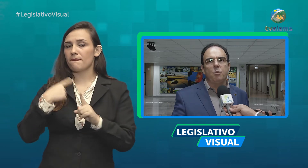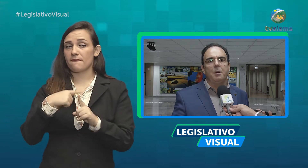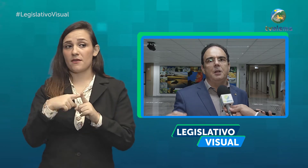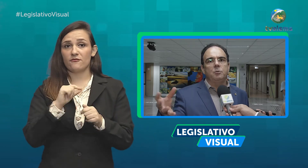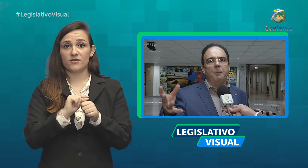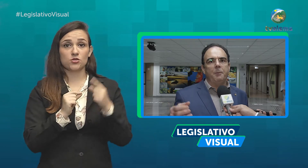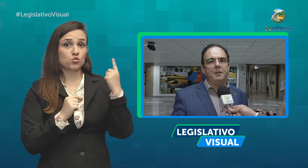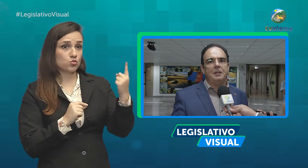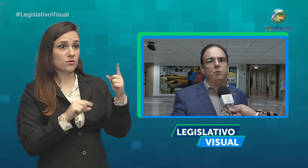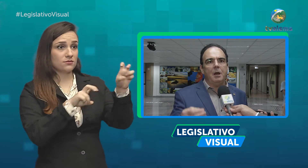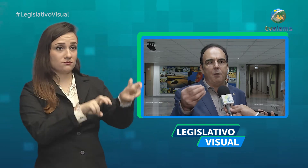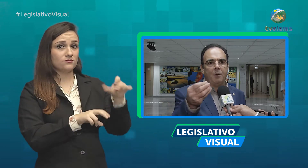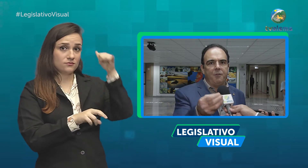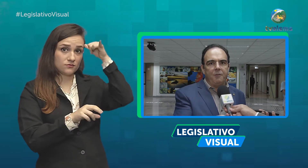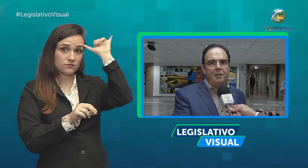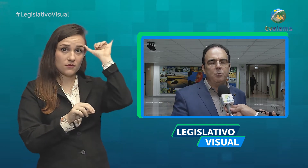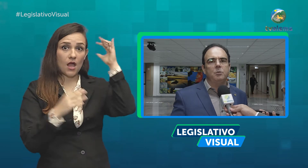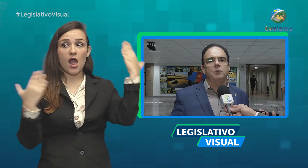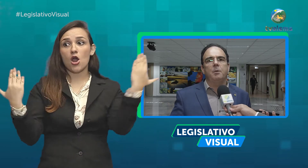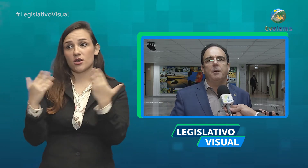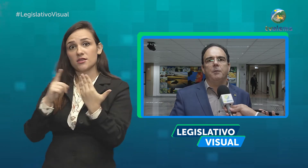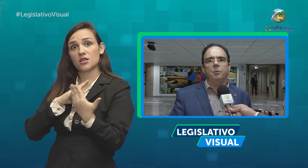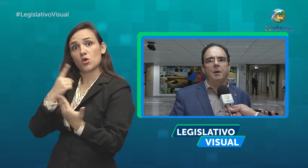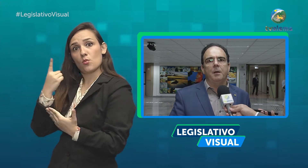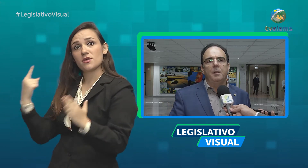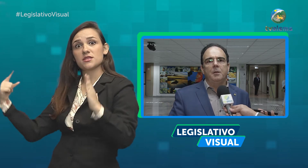feito numa propriedade rural, agora foi feito